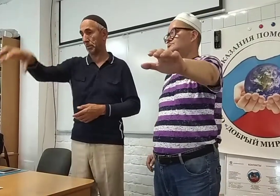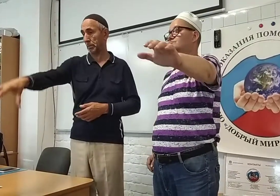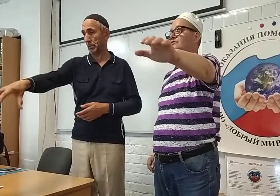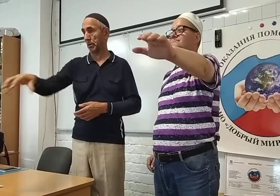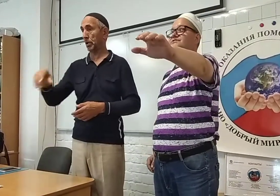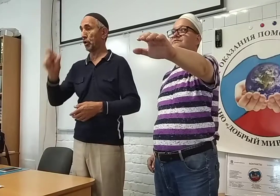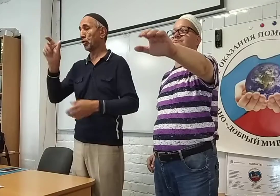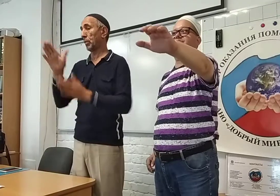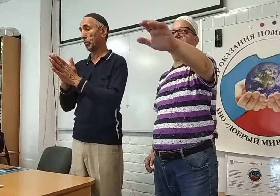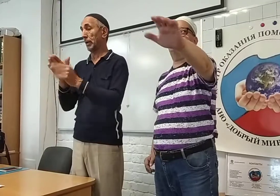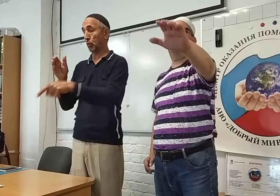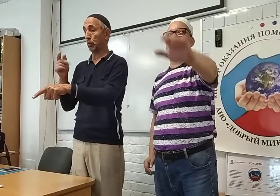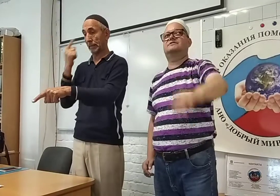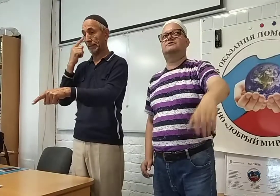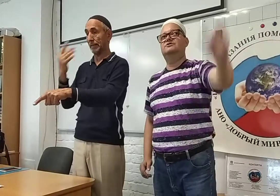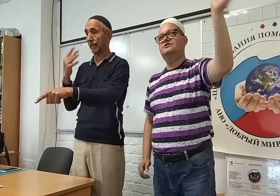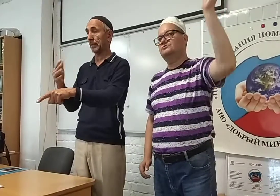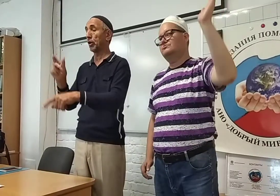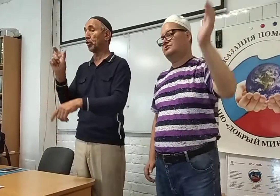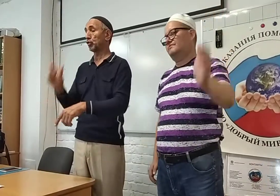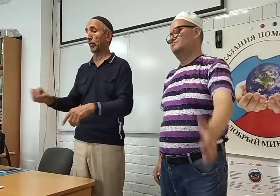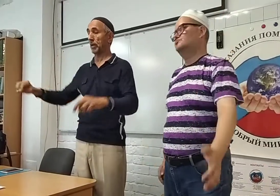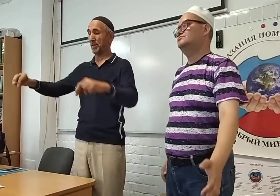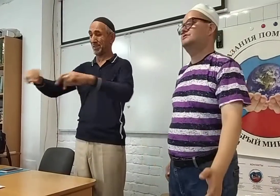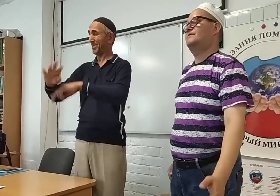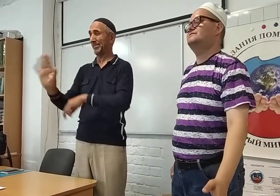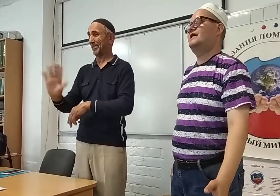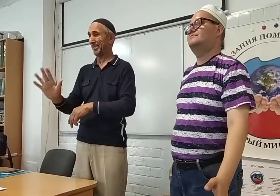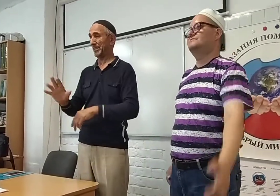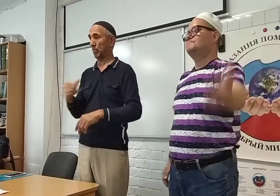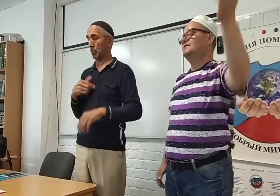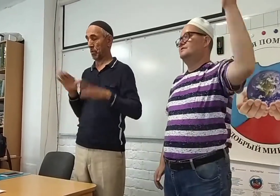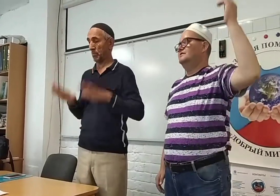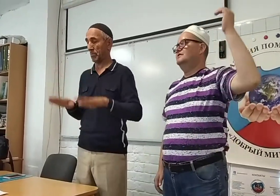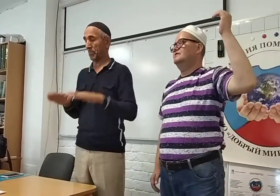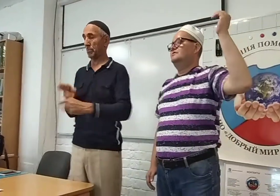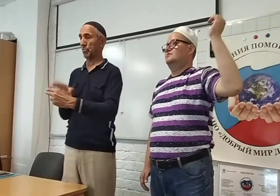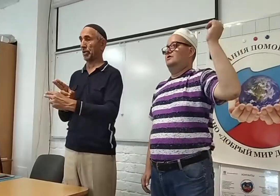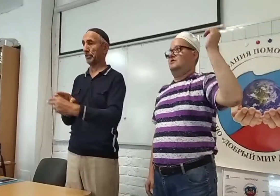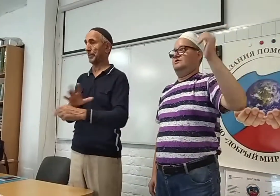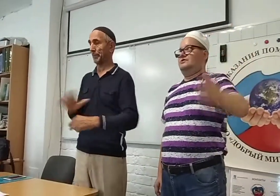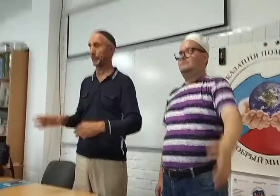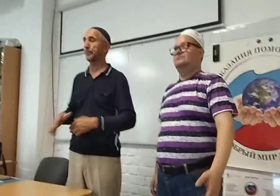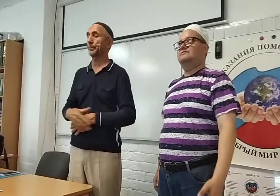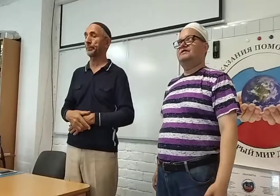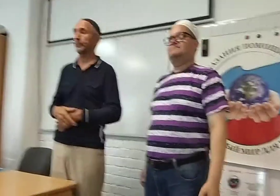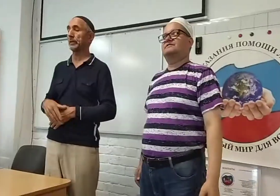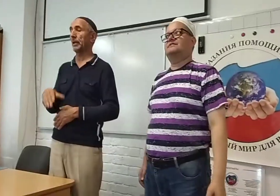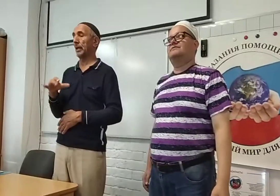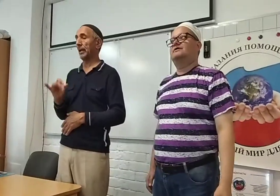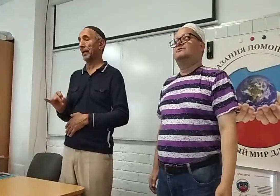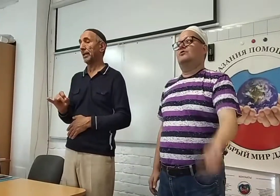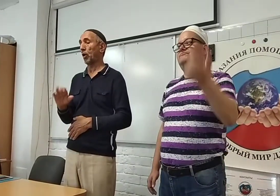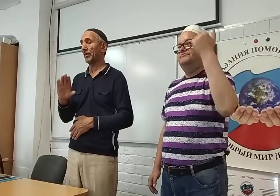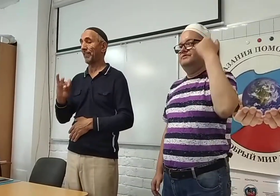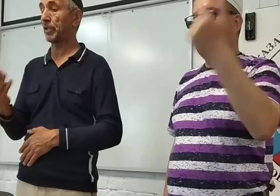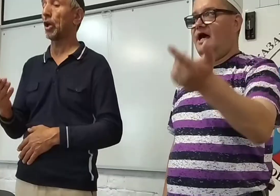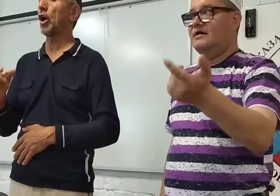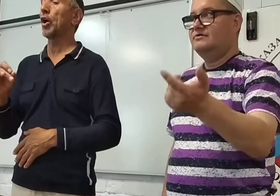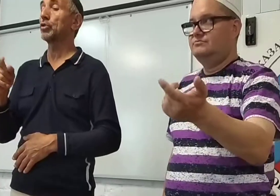Вот, что объяснить, вот, кепку поставить, или лучше, по-моему, стульчик поставить, или какую-то вещь поставить.